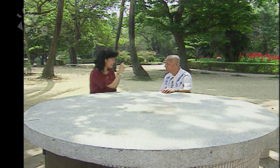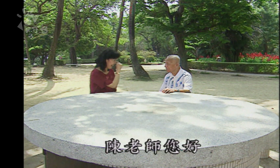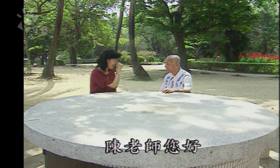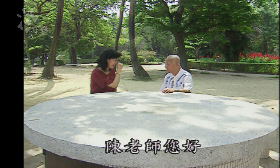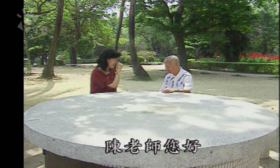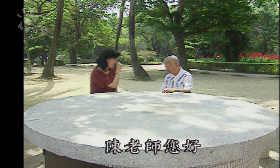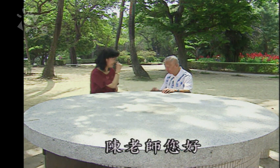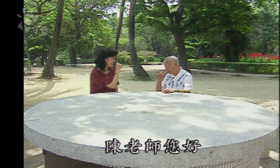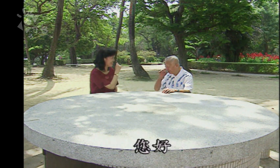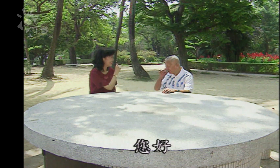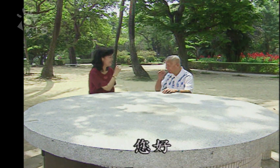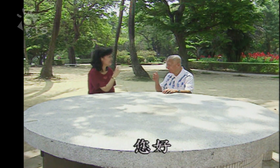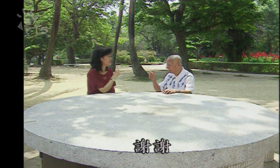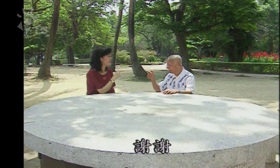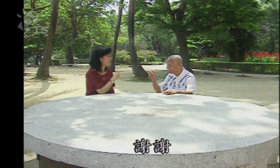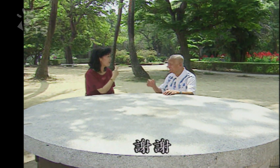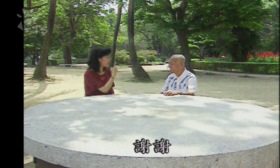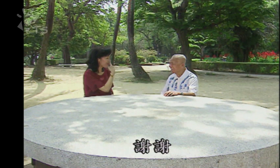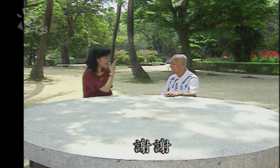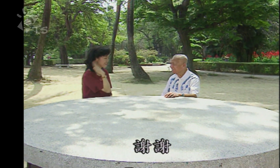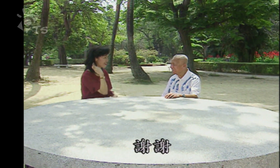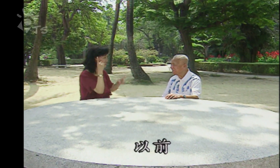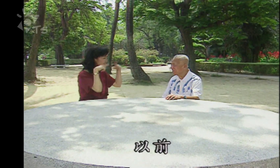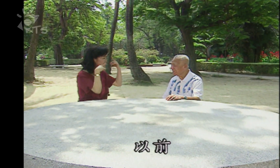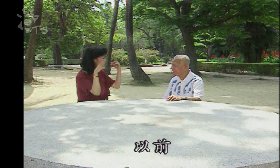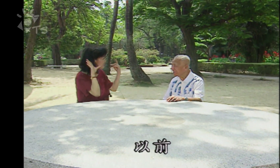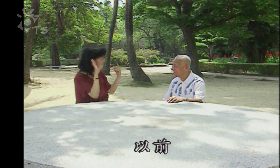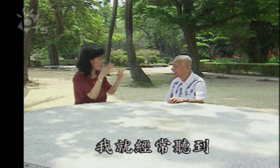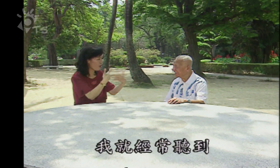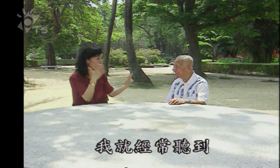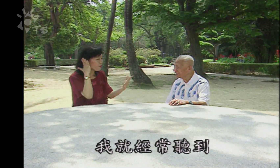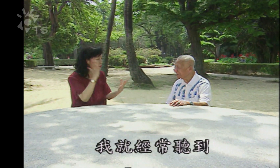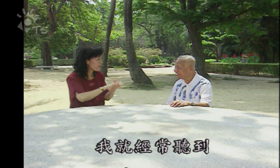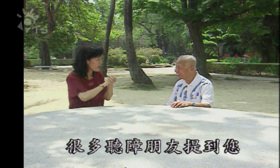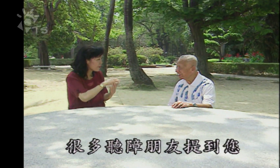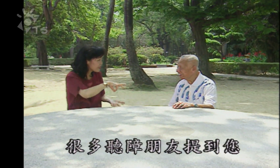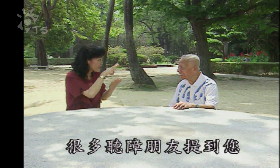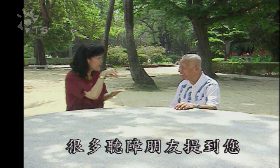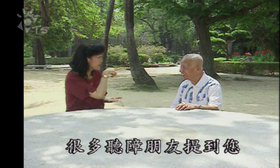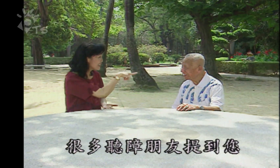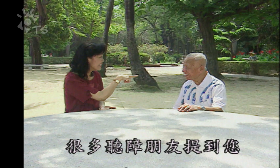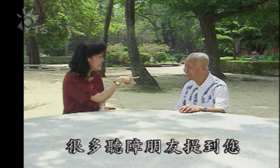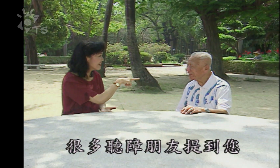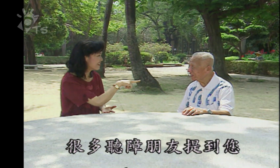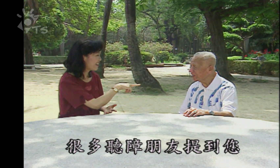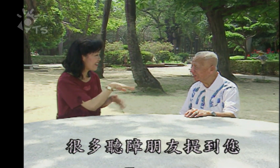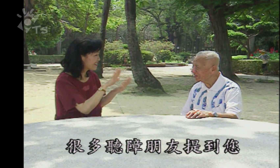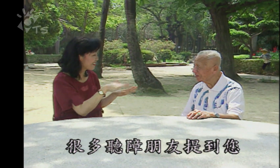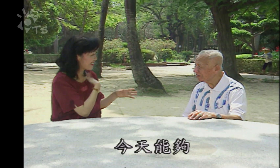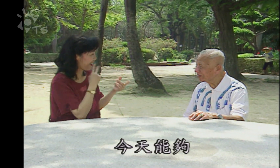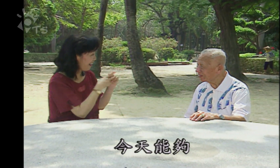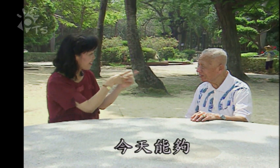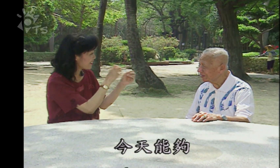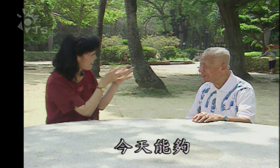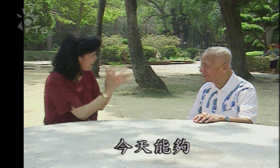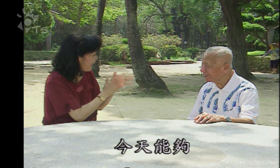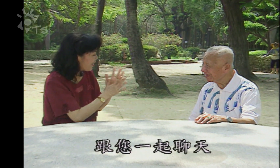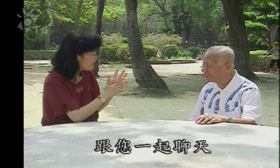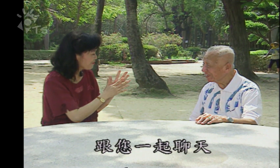师您好。 哎，您好，谢谢啊。 以前我就经常听到很多听障朋友提到您，今天能够跟您一起聊